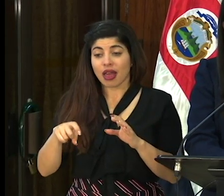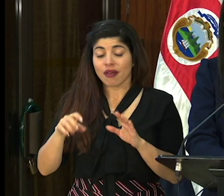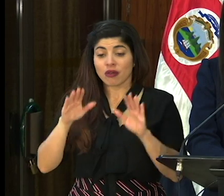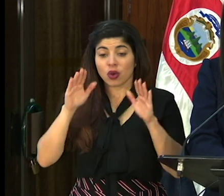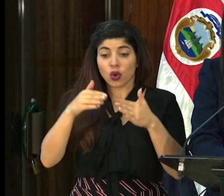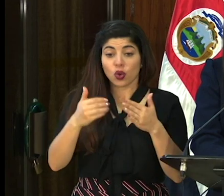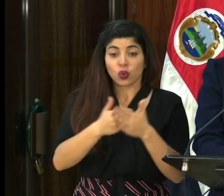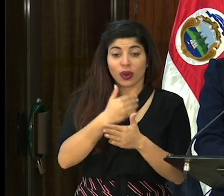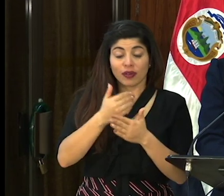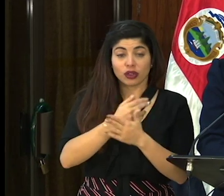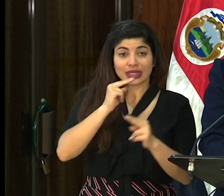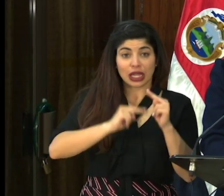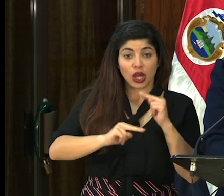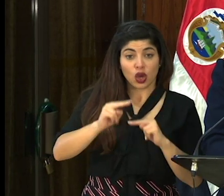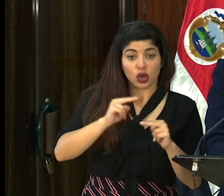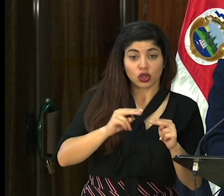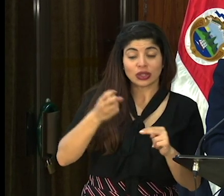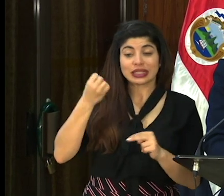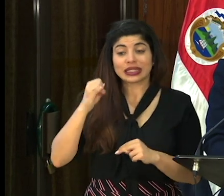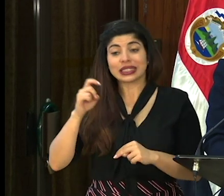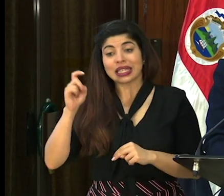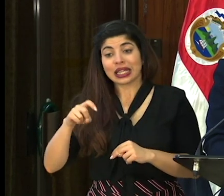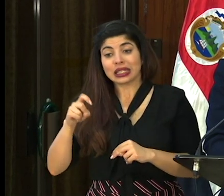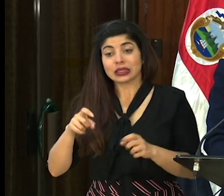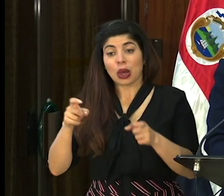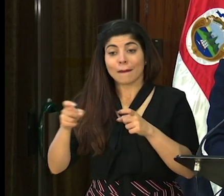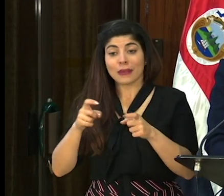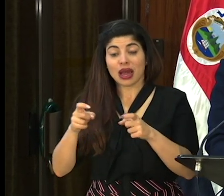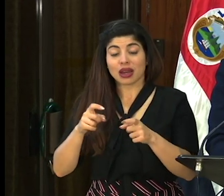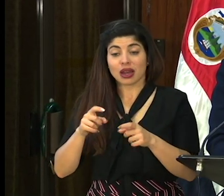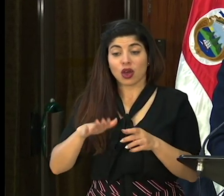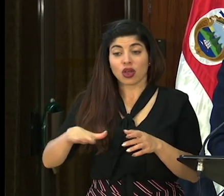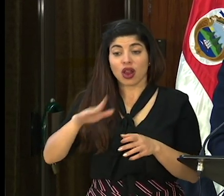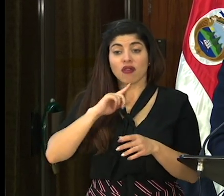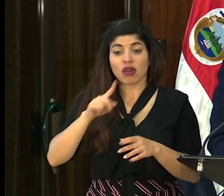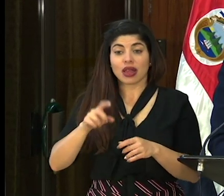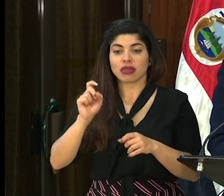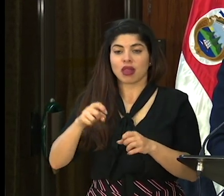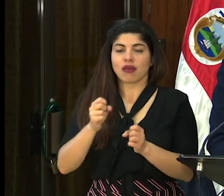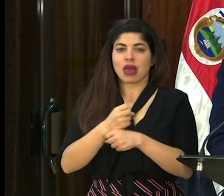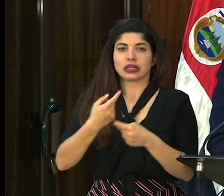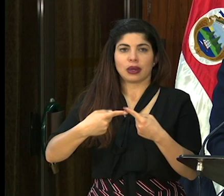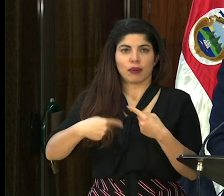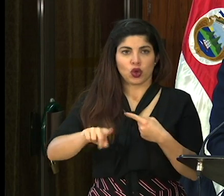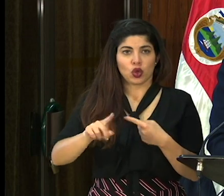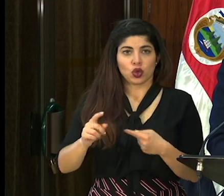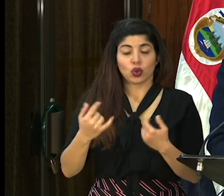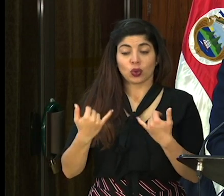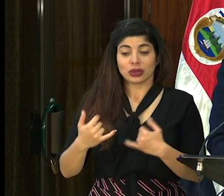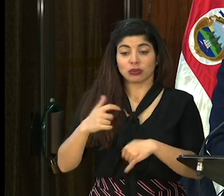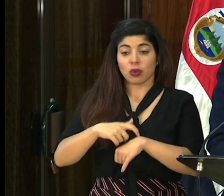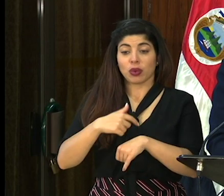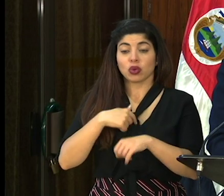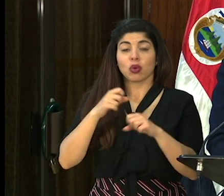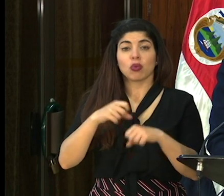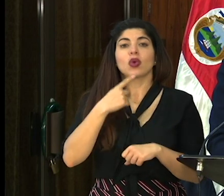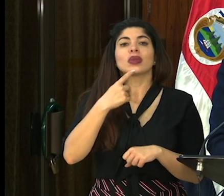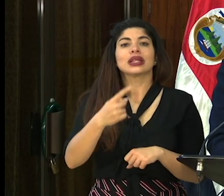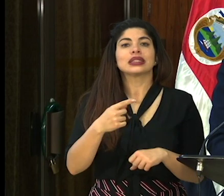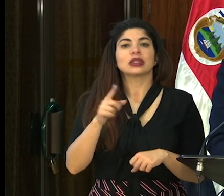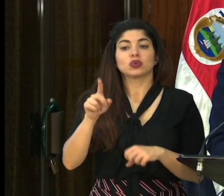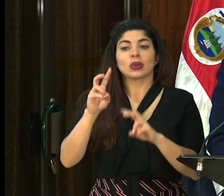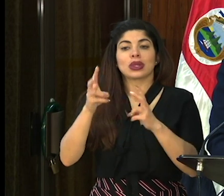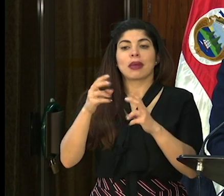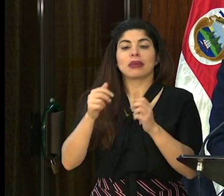en nuevos negocios, si hay que hacer un manejo de las realidades, hay que hacerlo pronto. En este momento yo lo que le puedo decir es que es uno de